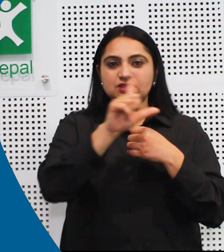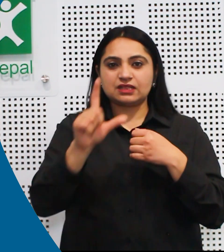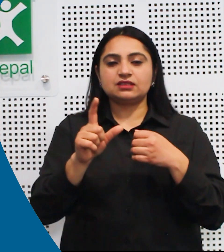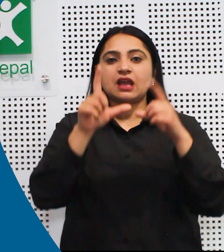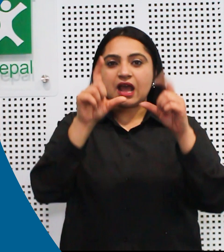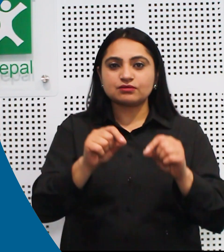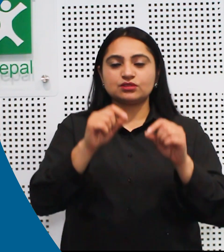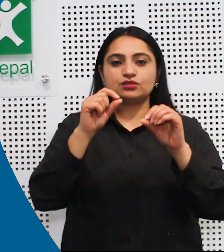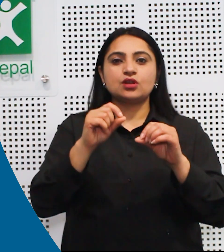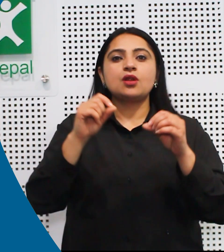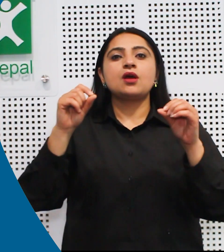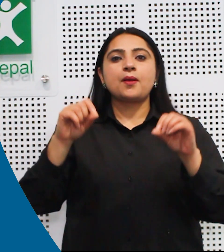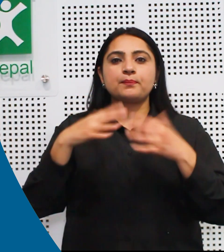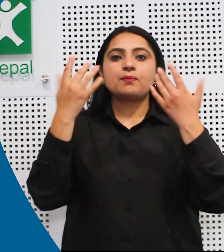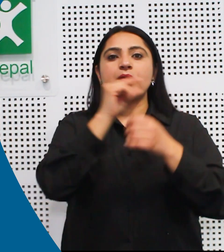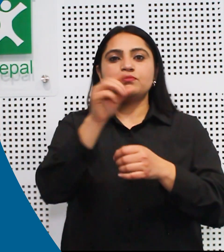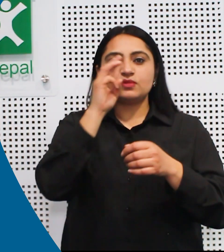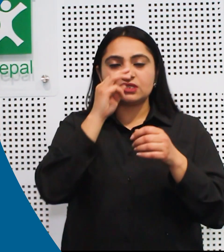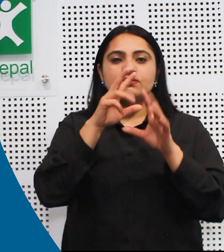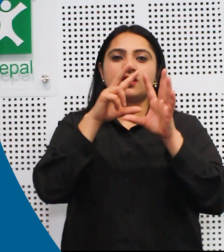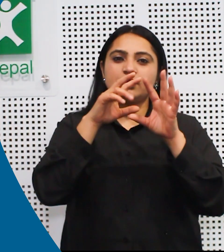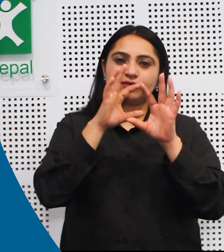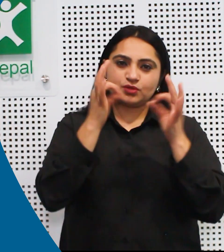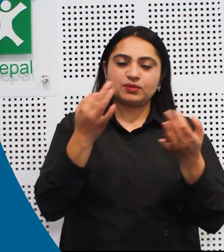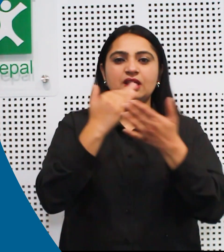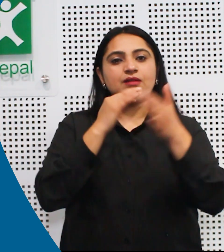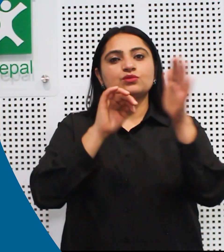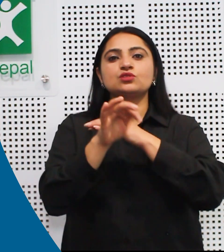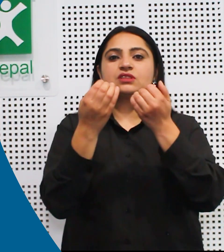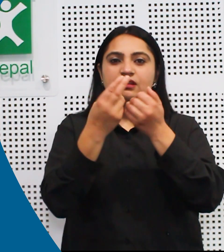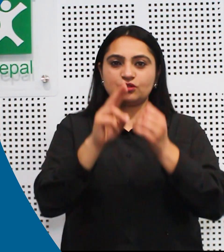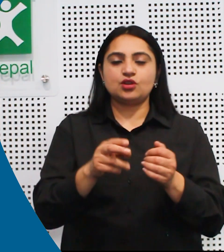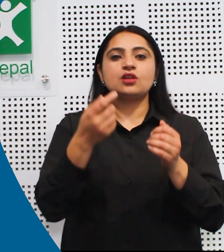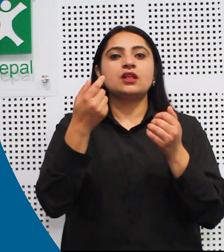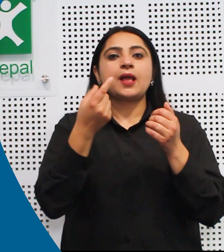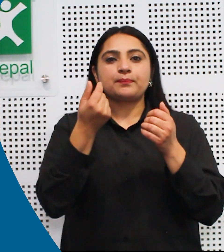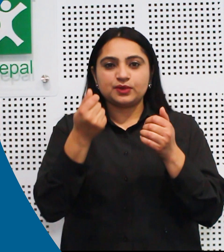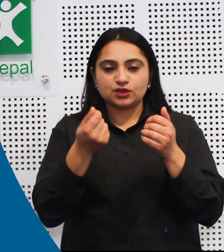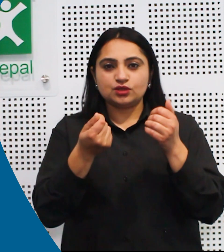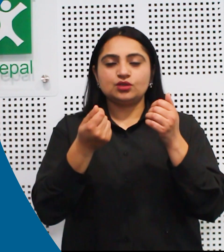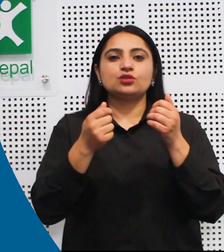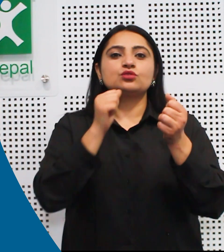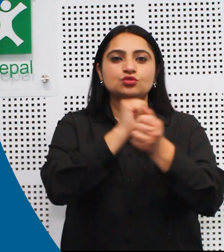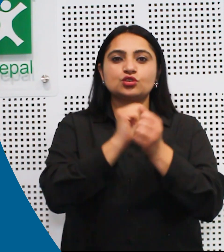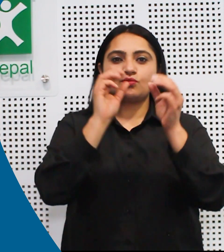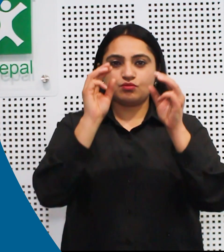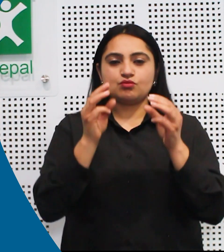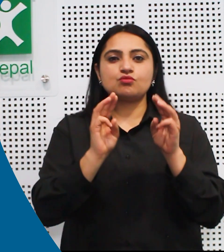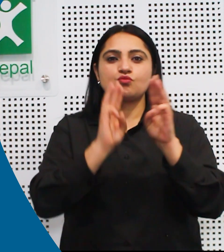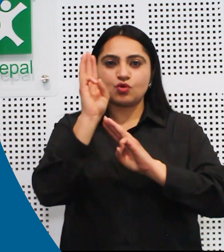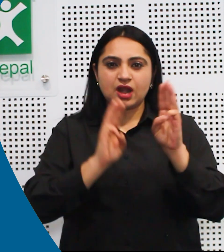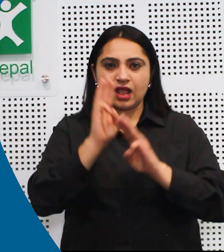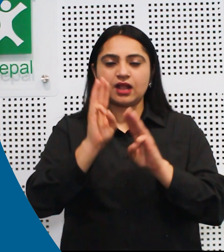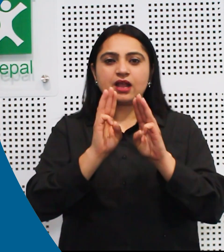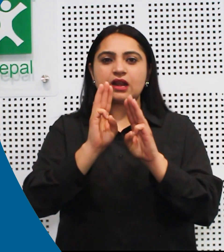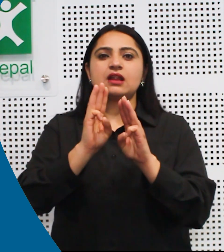बारेमा विभिन्न सामग्री सुनाएका थियौं। वित्तीय जोखिम मूल्याङ्कनका 100 वटा सूचक छन् र प्रतिसूचक 1